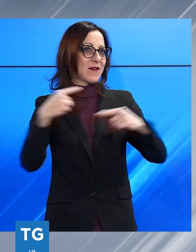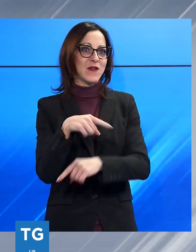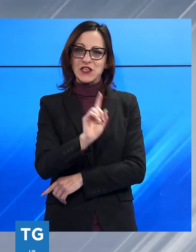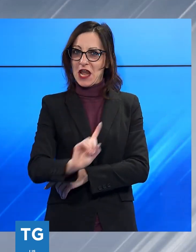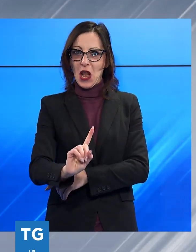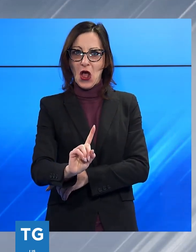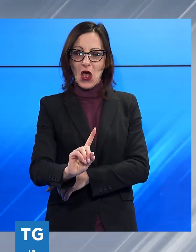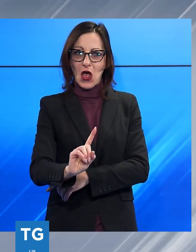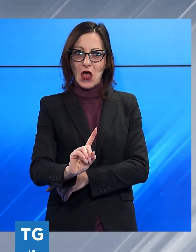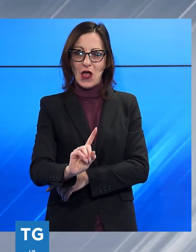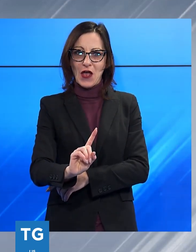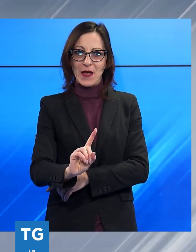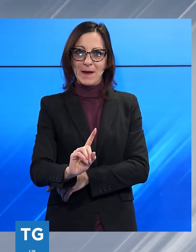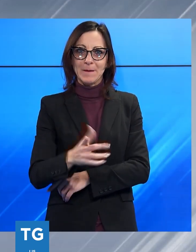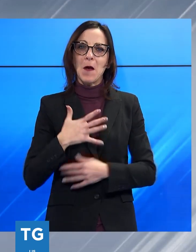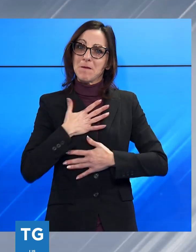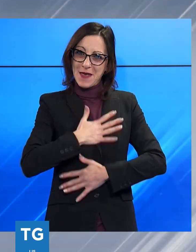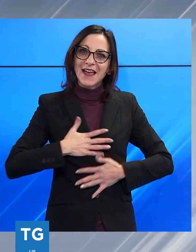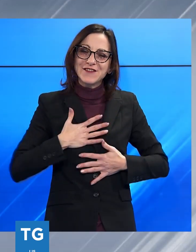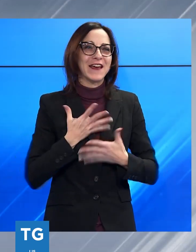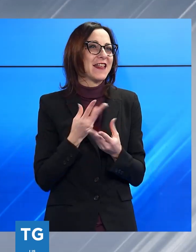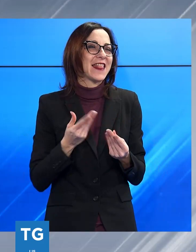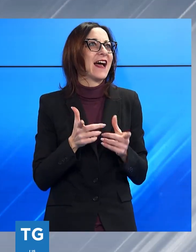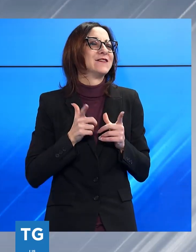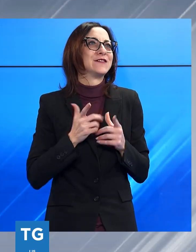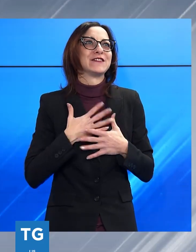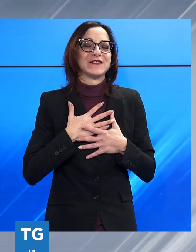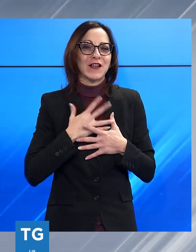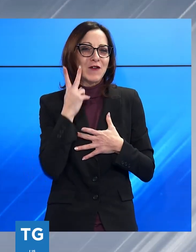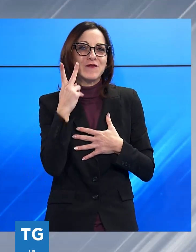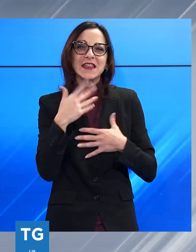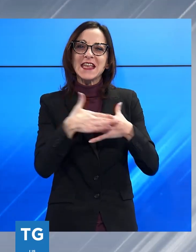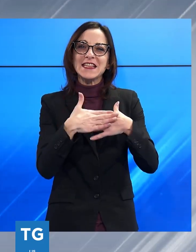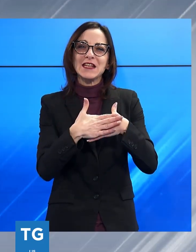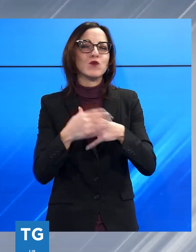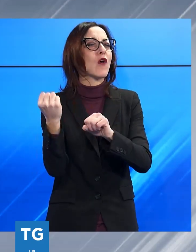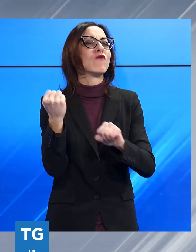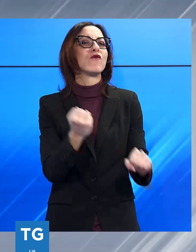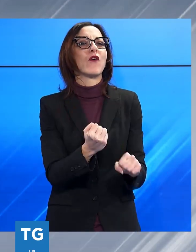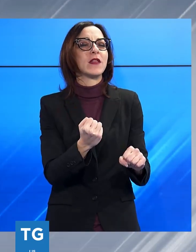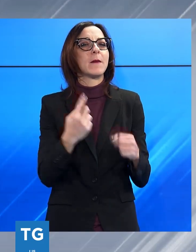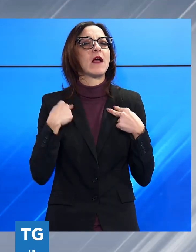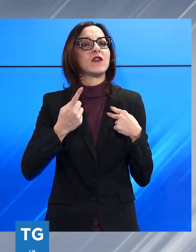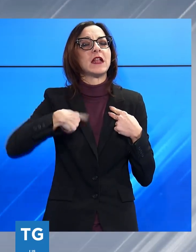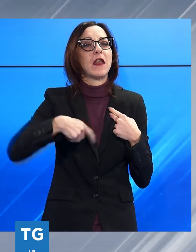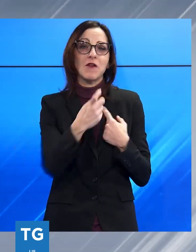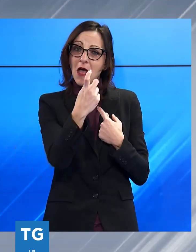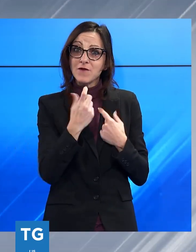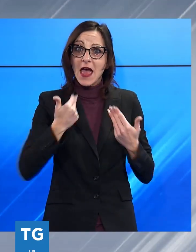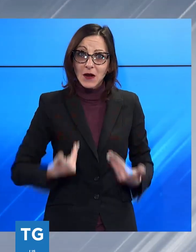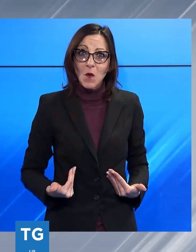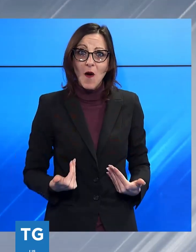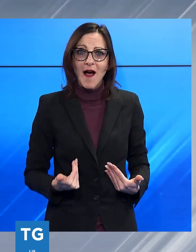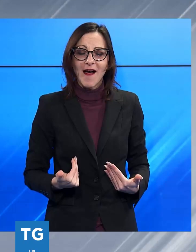però è un grande piacere vedere queste questi istituzioni fondamentali per la nostra vita che vengono qua che